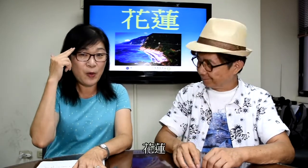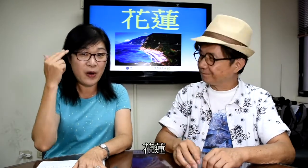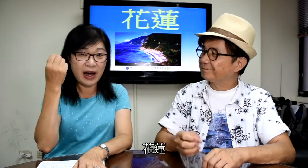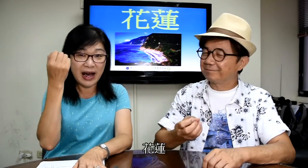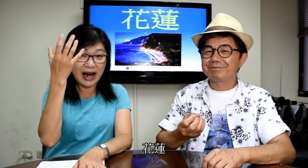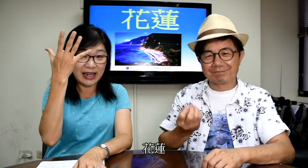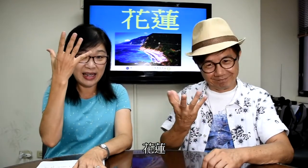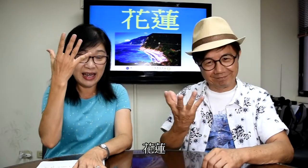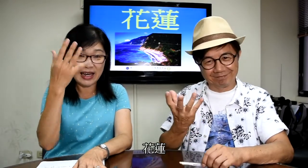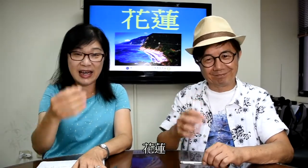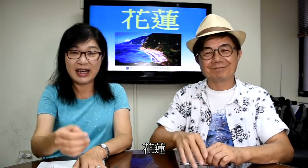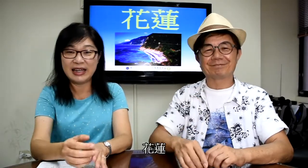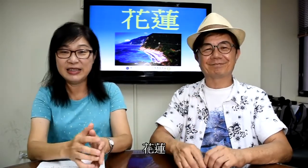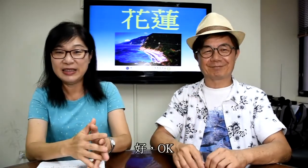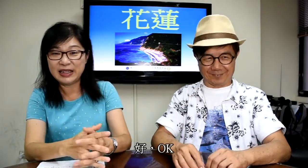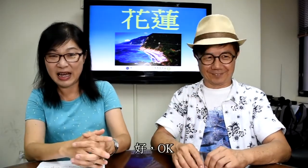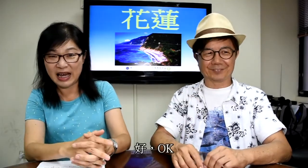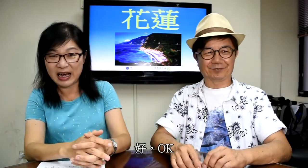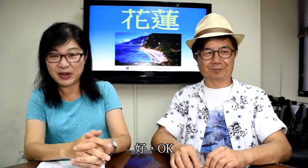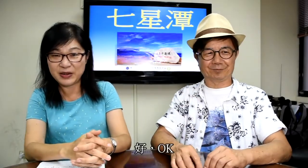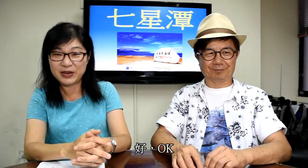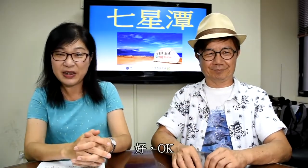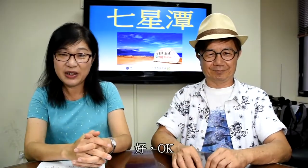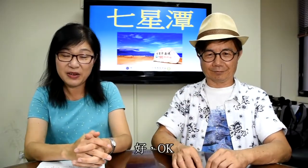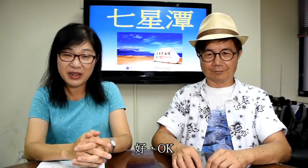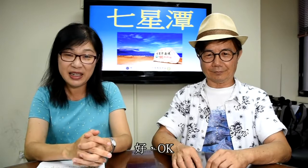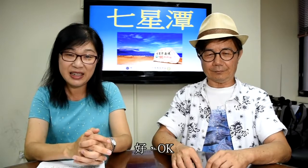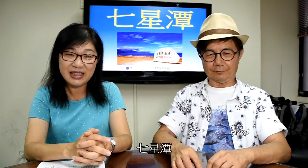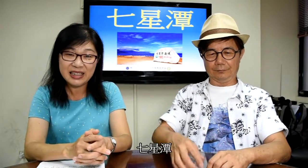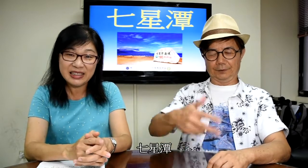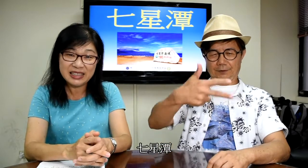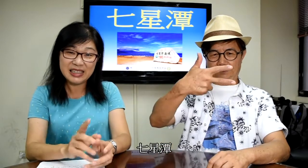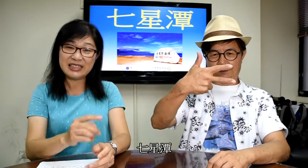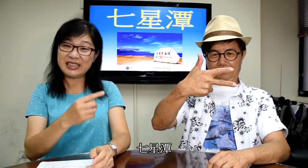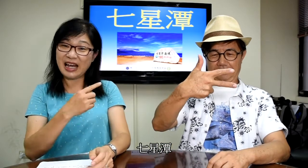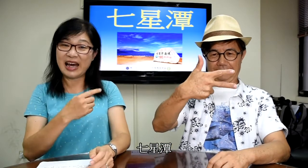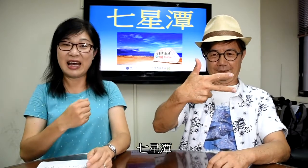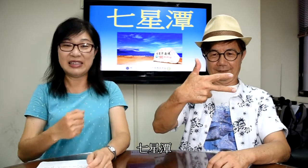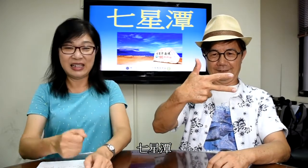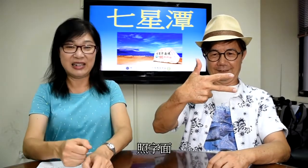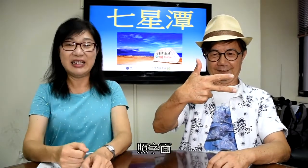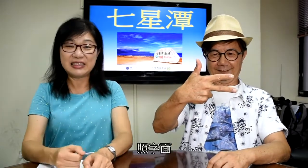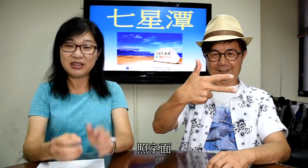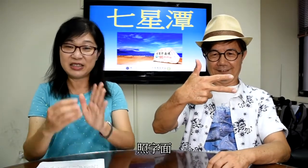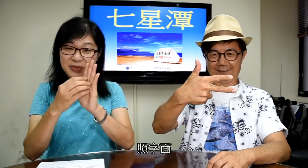花莲，好 ，OK。七星潭，照字